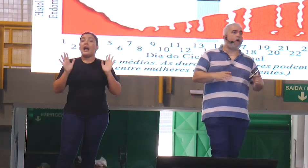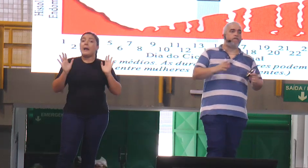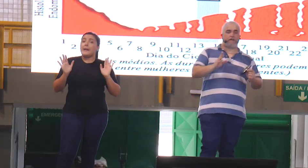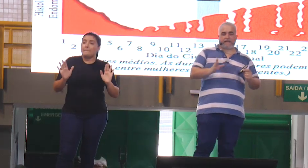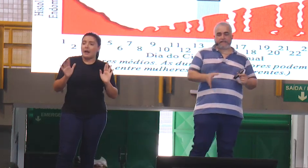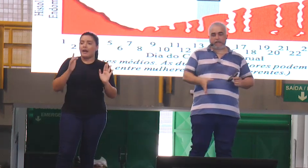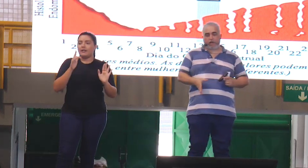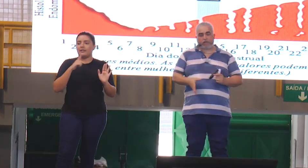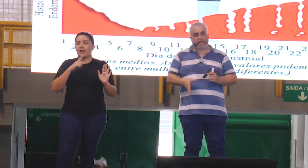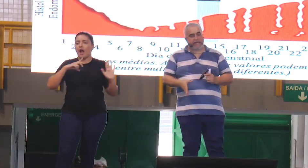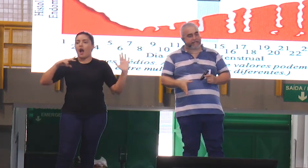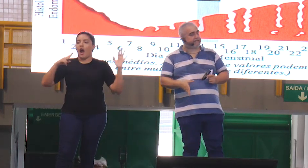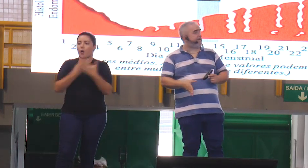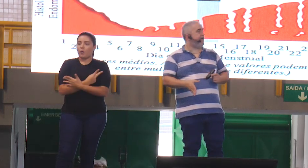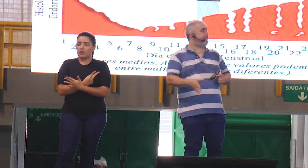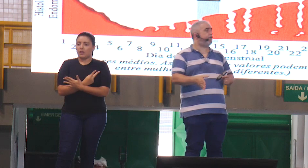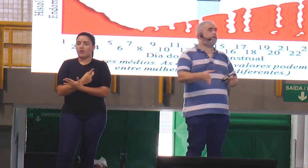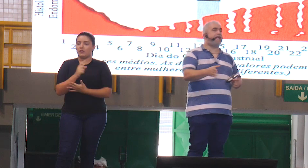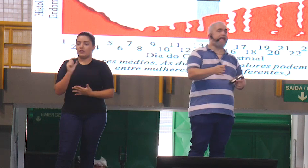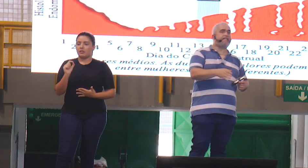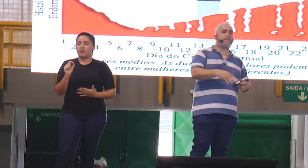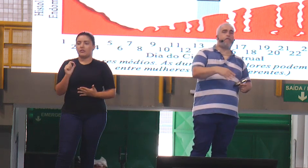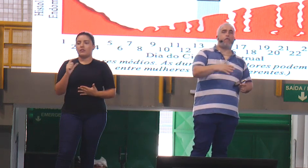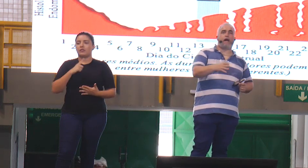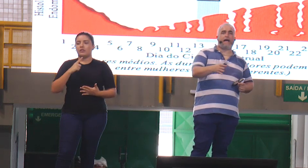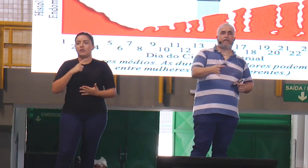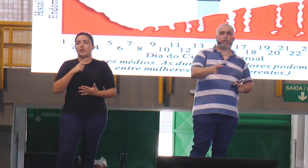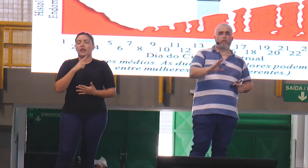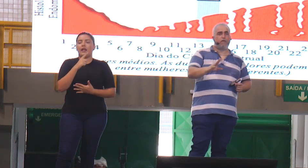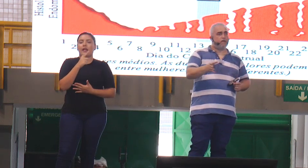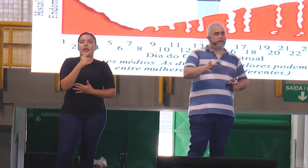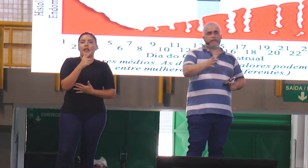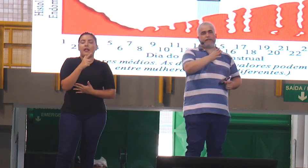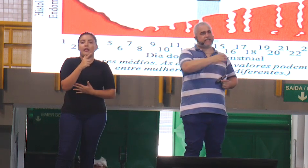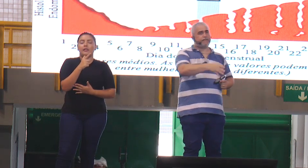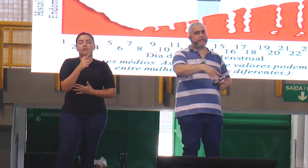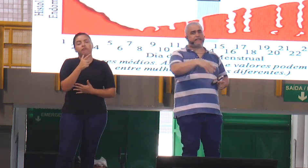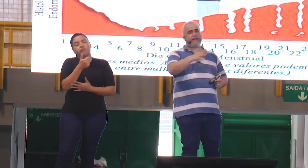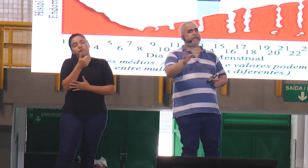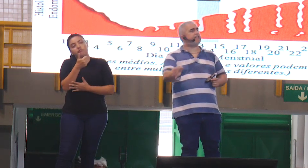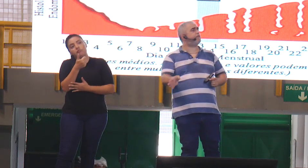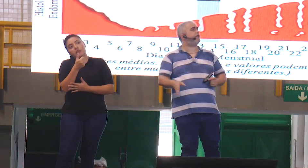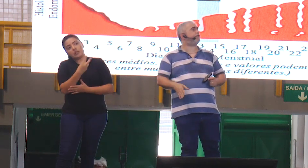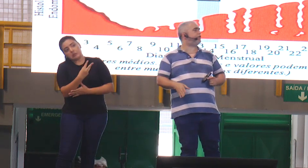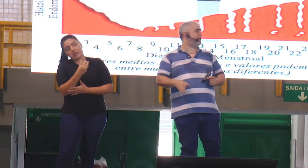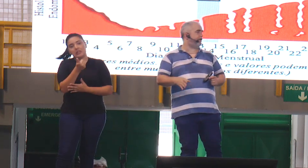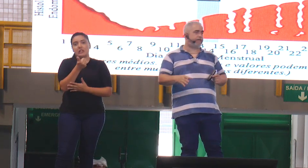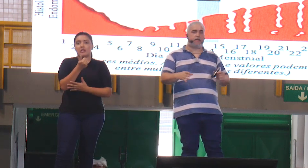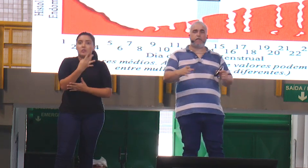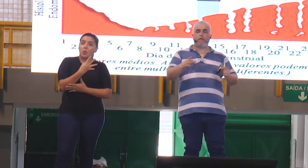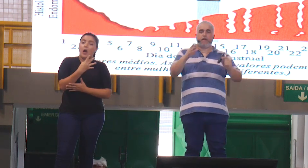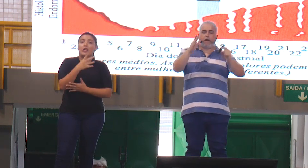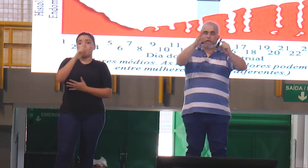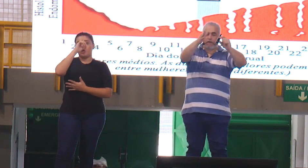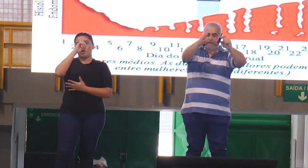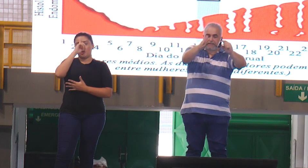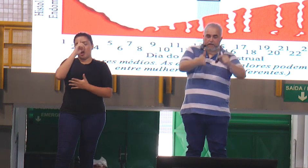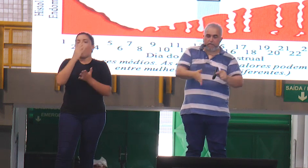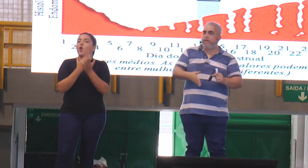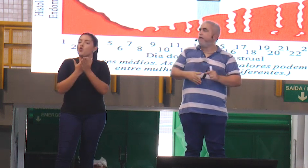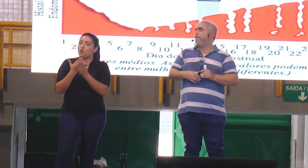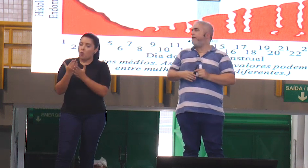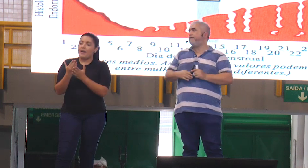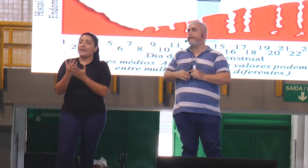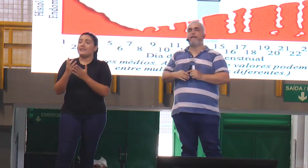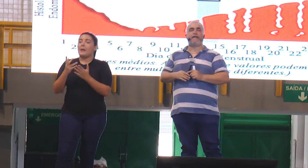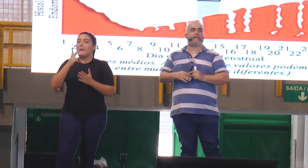Geralmente, a ovulação acontece entre o 14º, entre o 13º ao 15º dia. Então, a